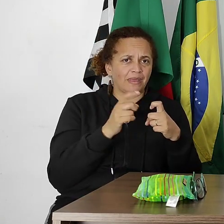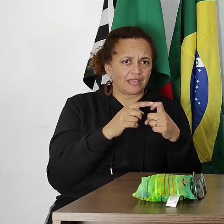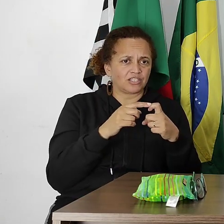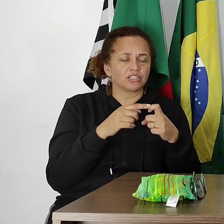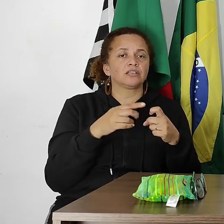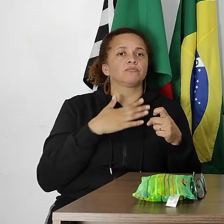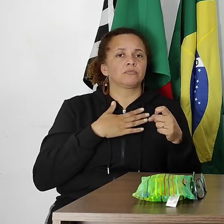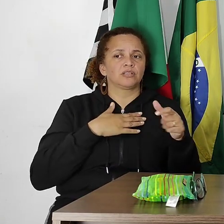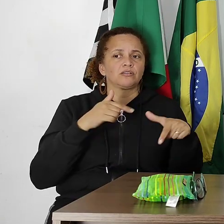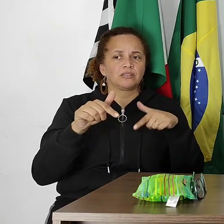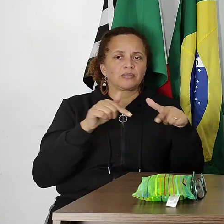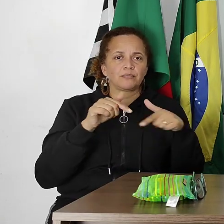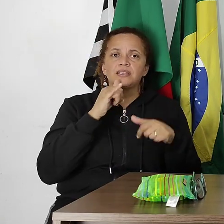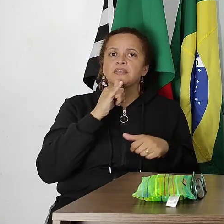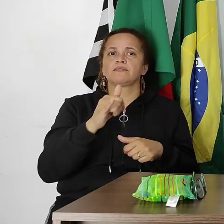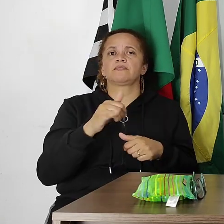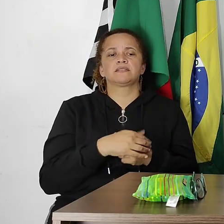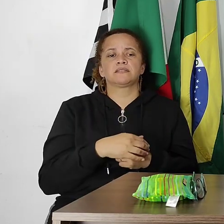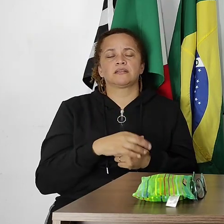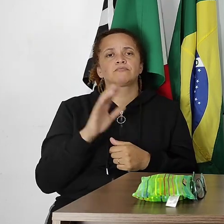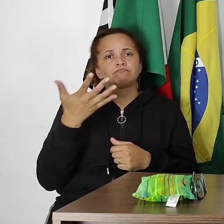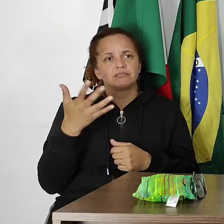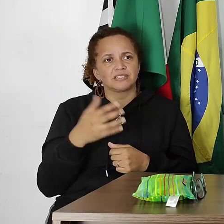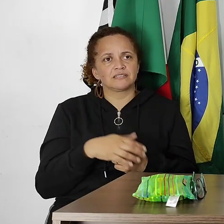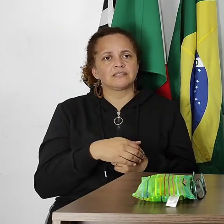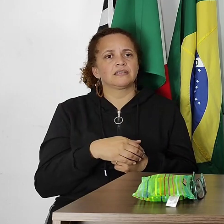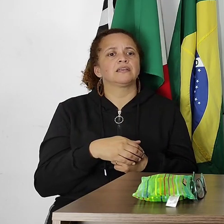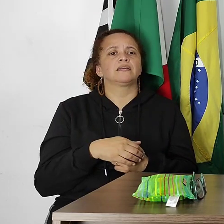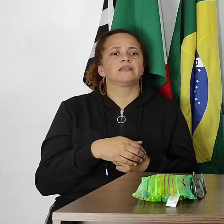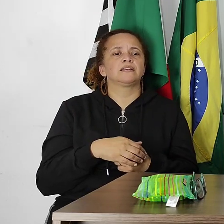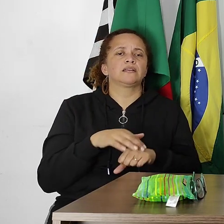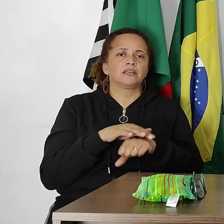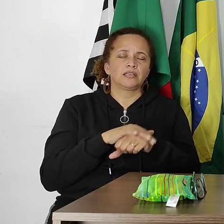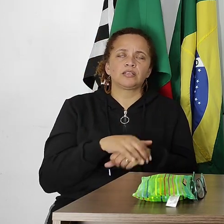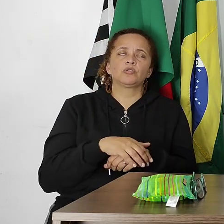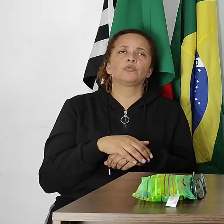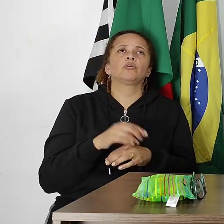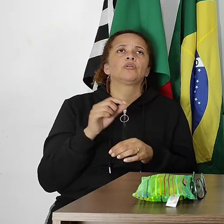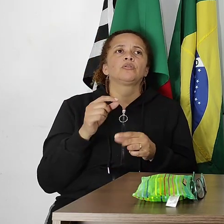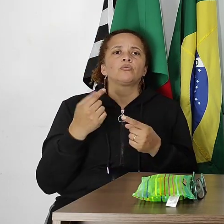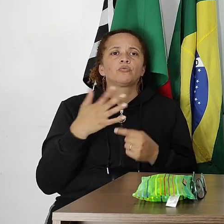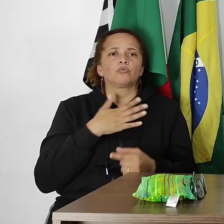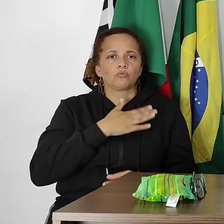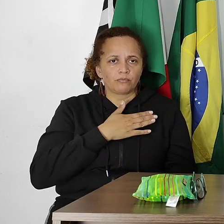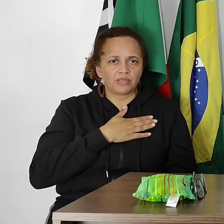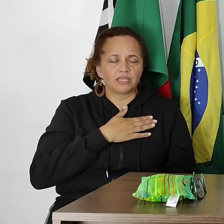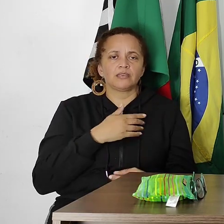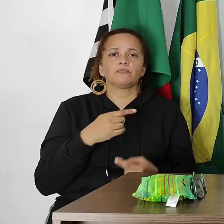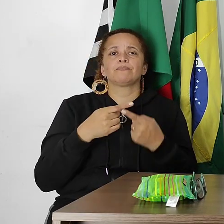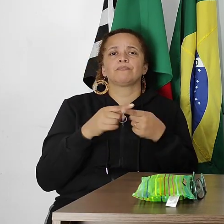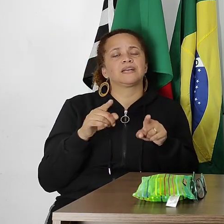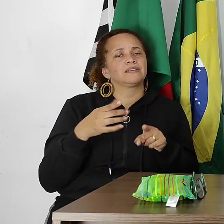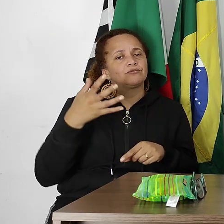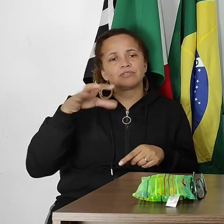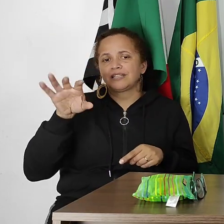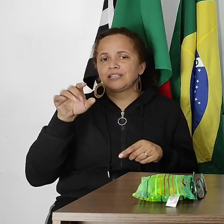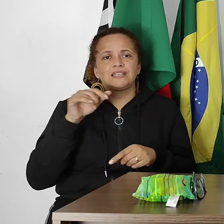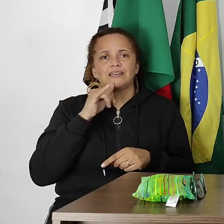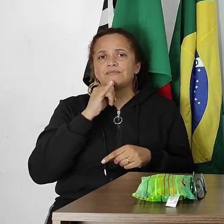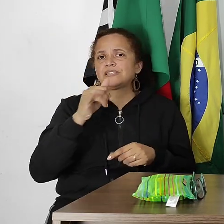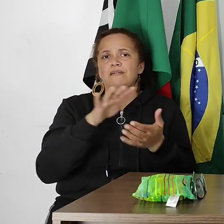ó, tá acontecendo isso comigo, mas eu gostaria que a senhora não falasse para ninguém, porque para mim é vergonhoso, e eu não queria